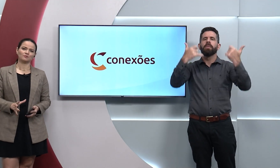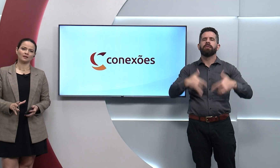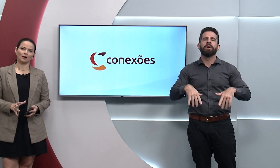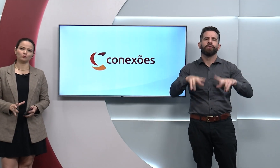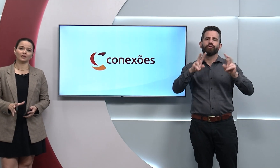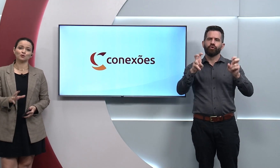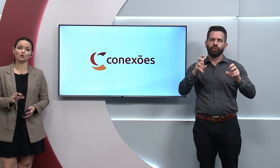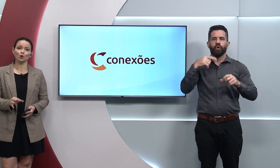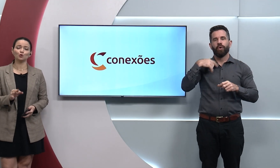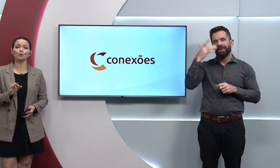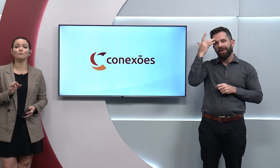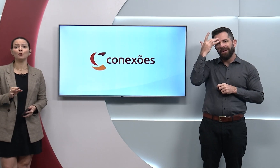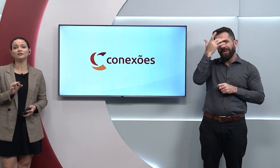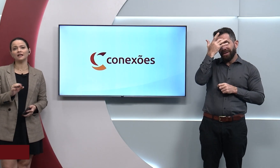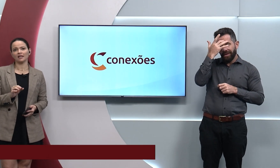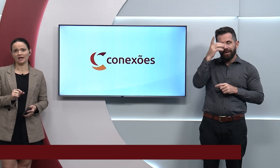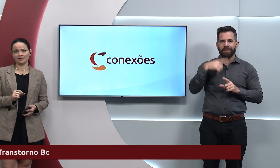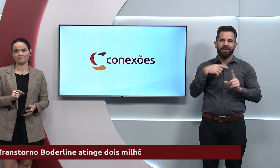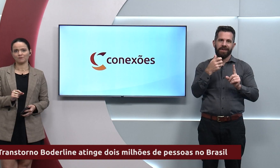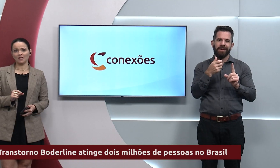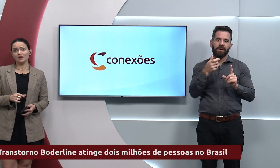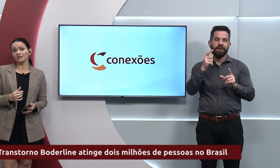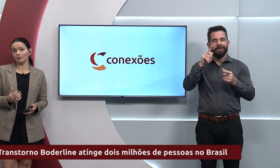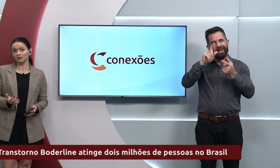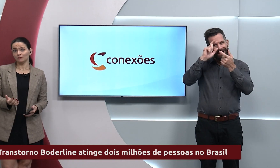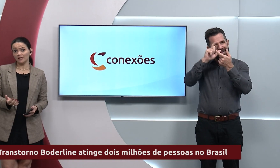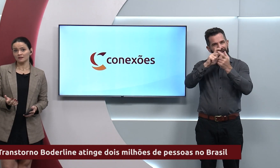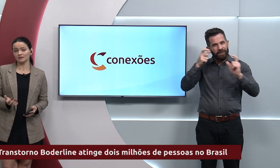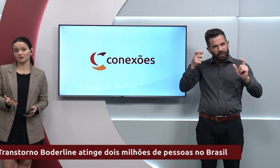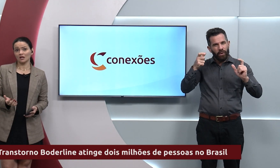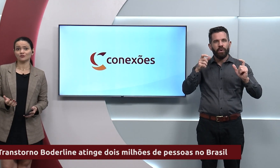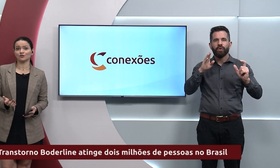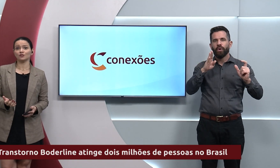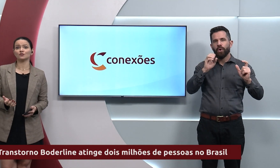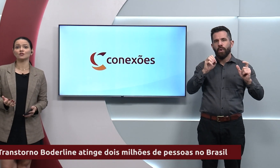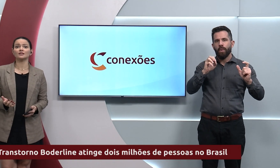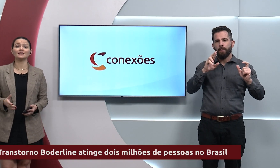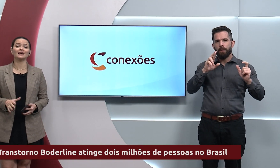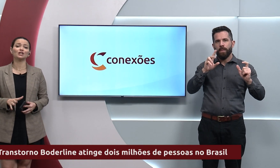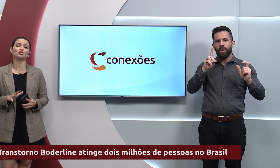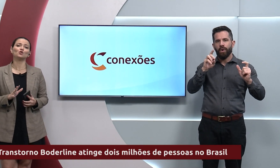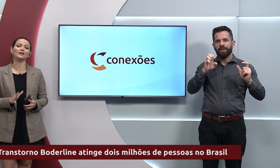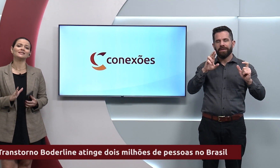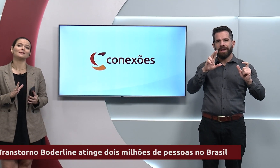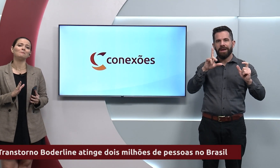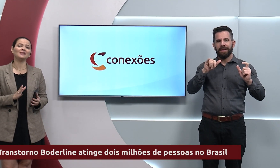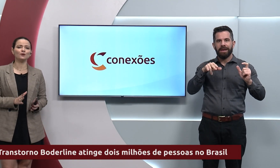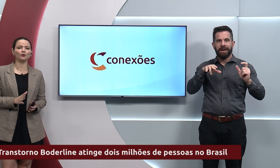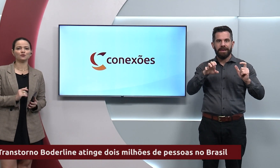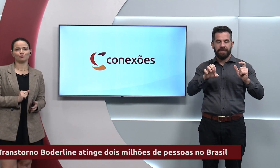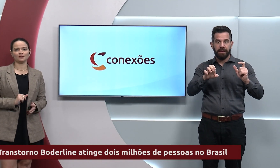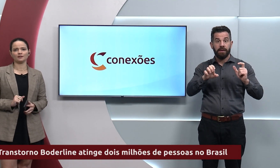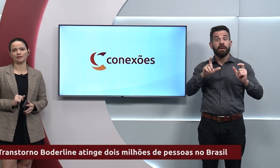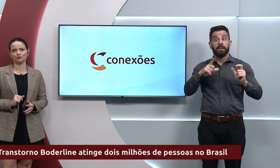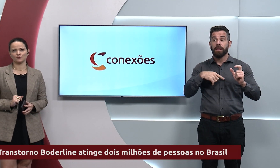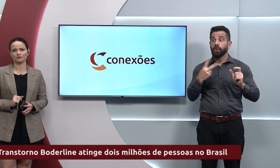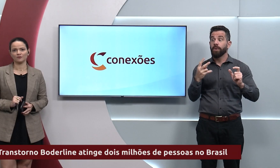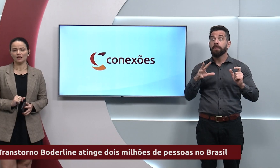mental, o transtorno borderline, que é uma doença que já atinge cerca de 2 milhões de brasileiros.